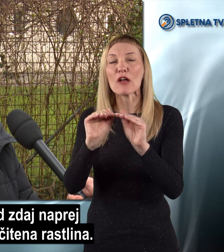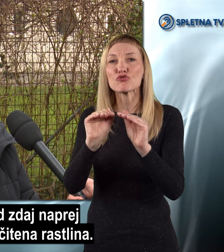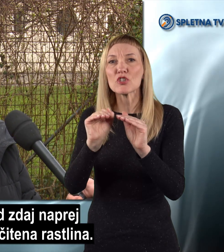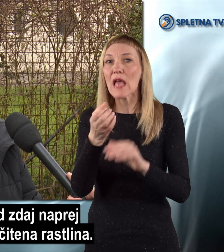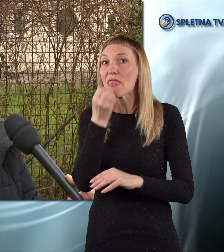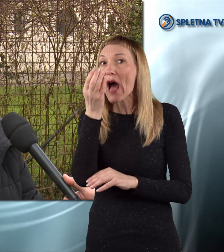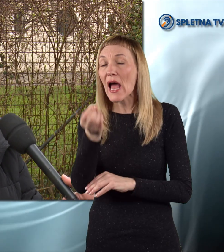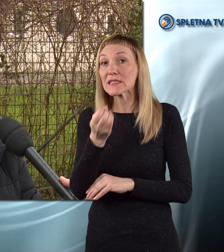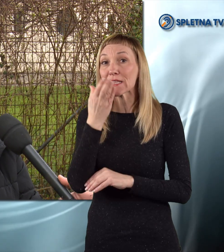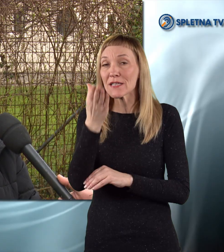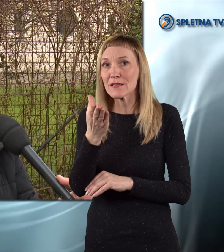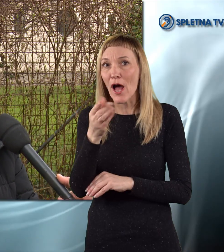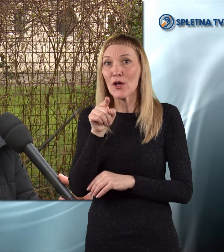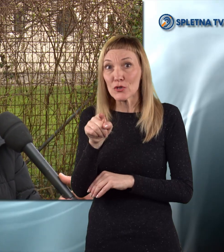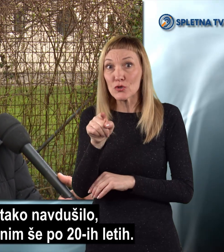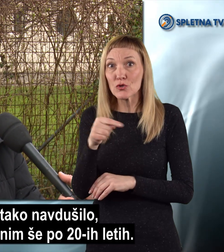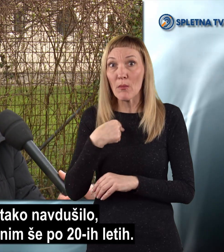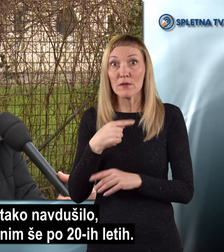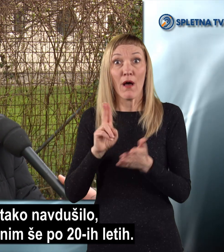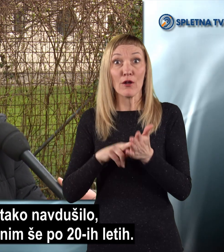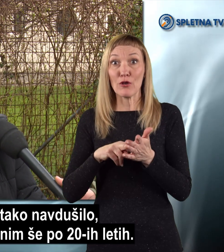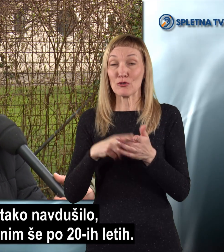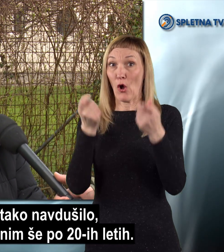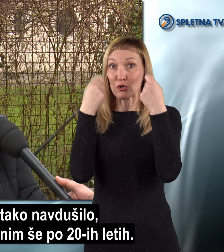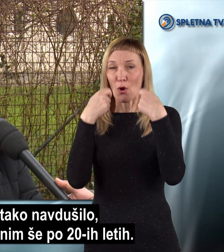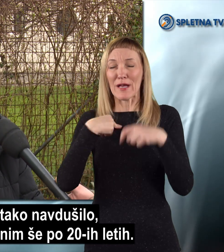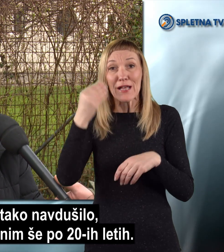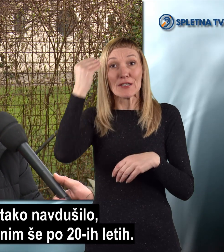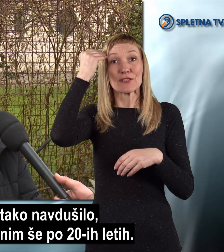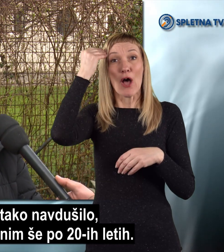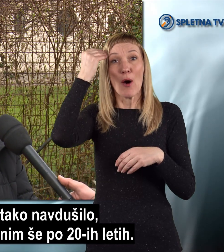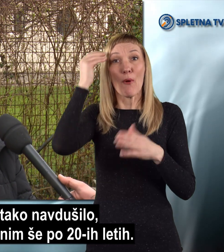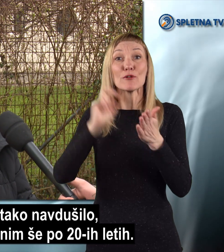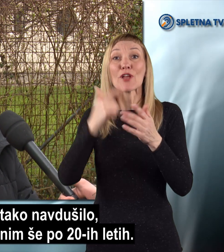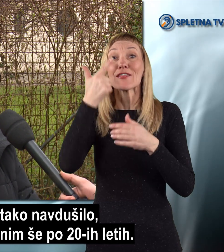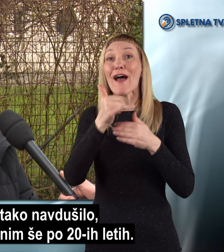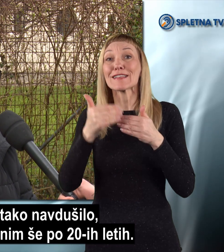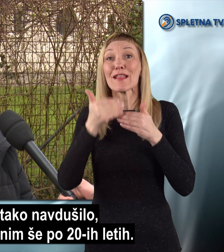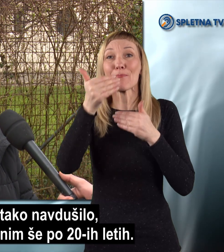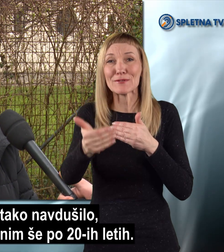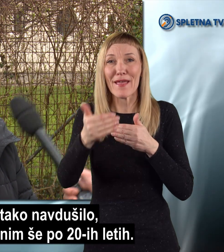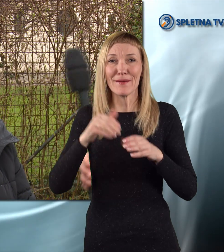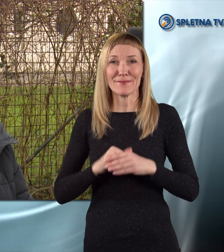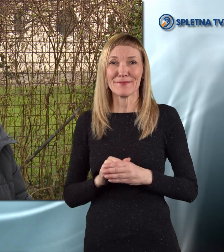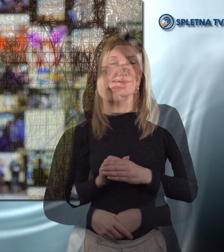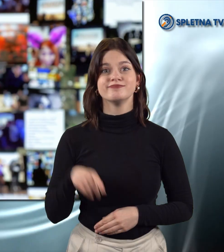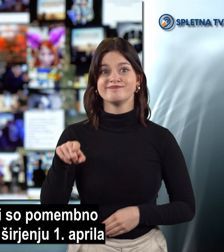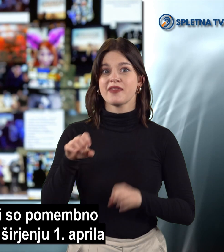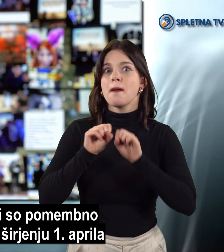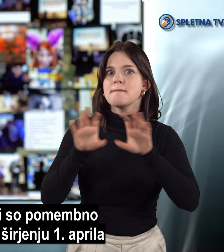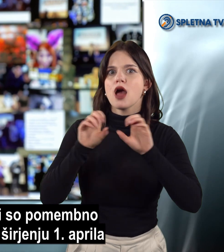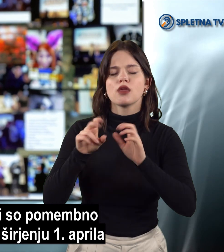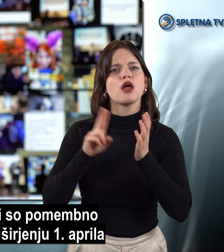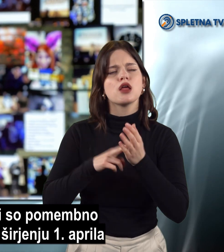zaščitena rastlina. In tudi mene zelo fascinira, da sem se zapomnila še 20 let potem. Prav